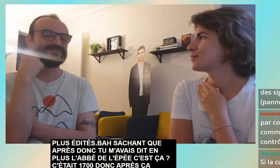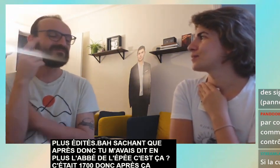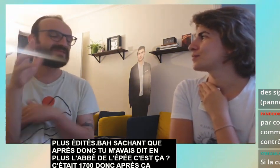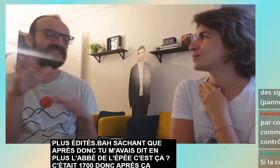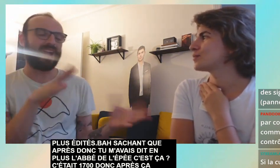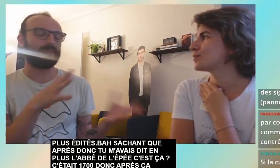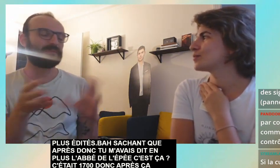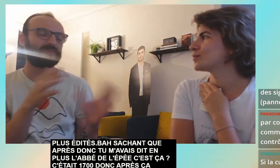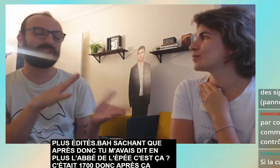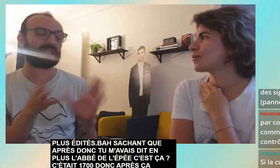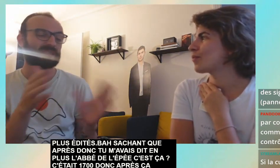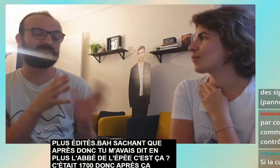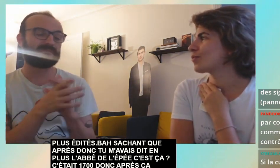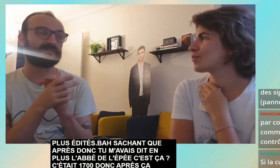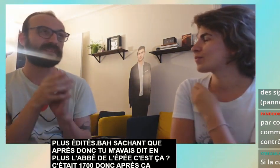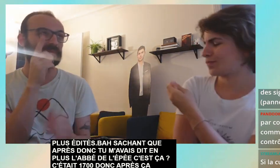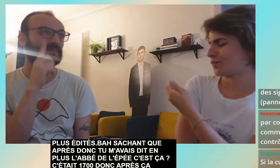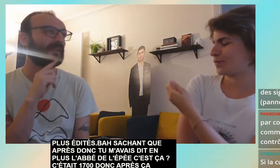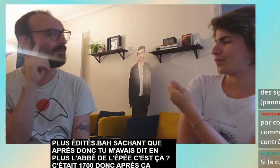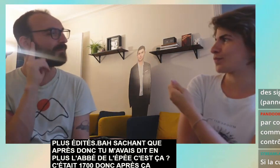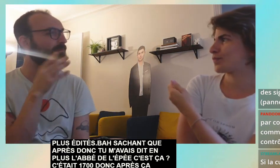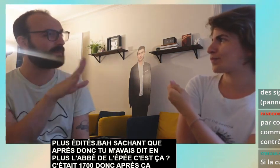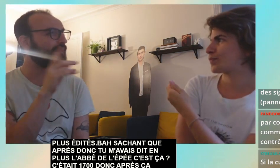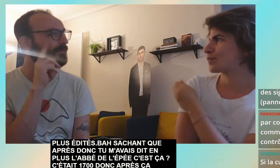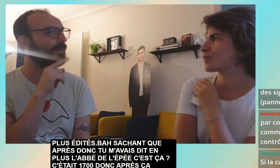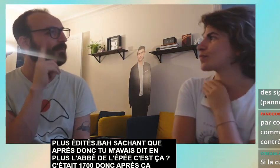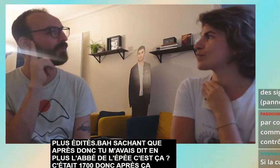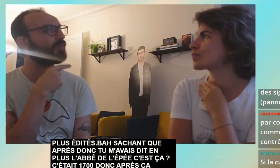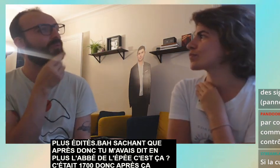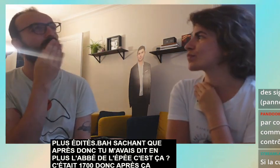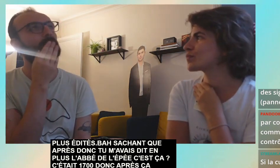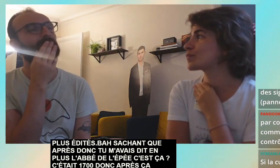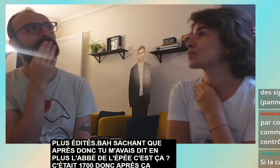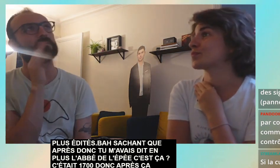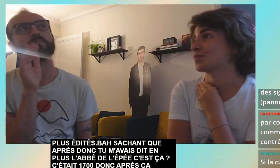Je veux dire, à peu près, c'est une femme sourde,